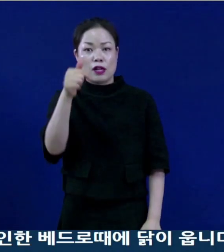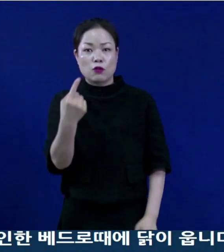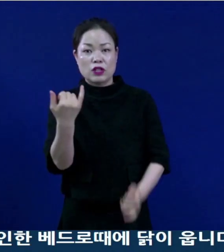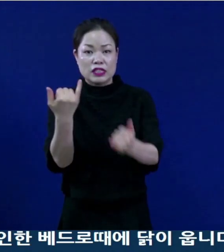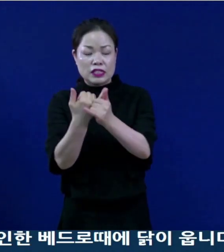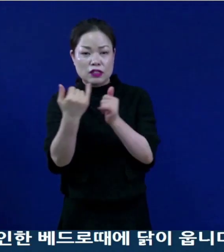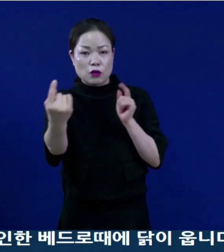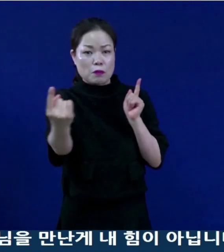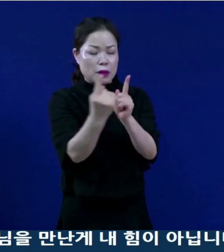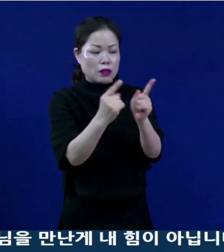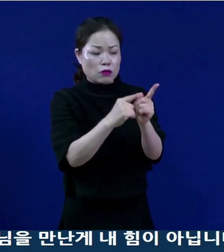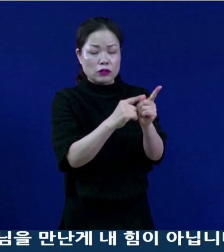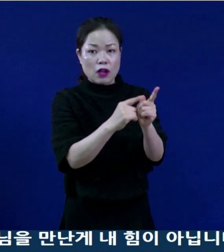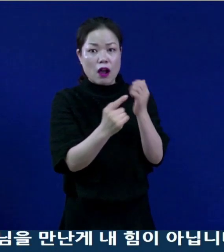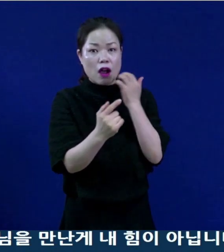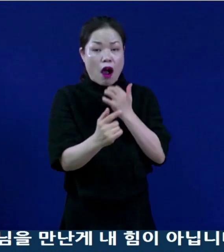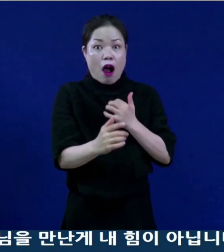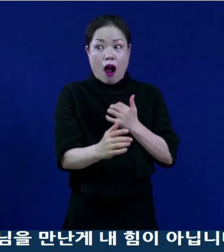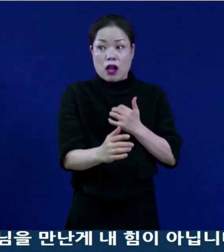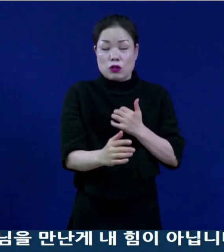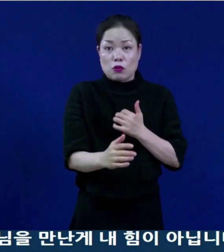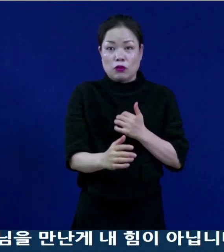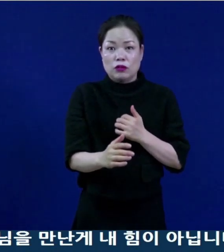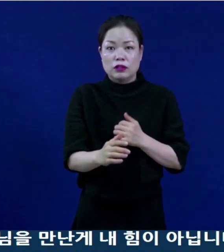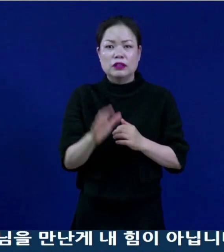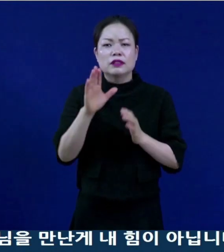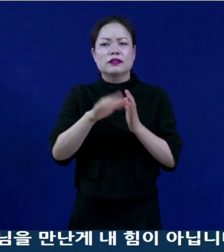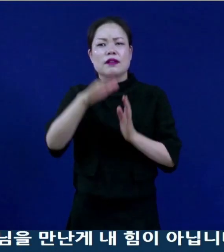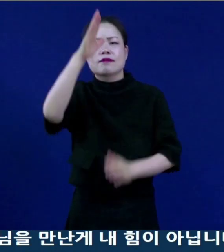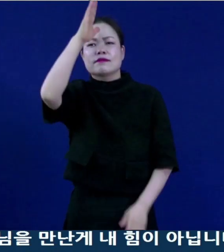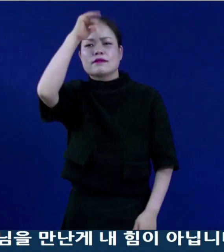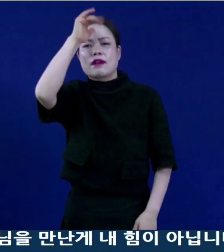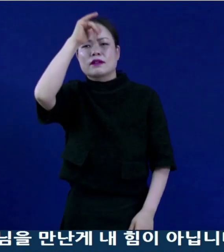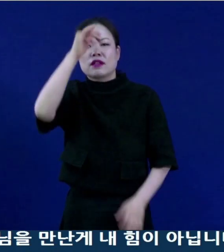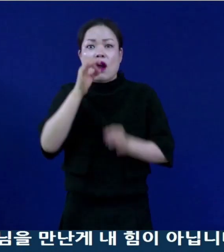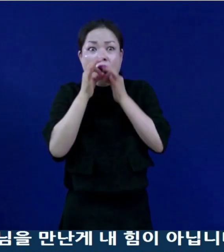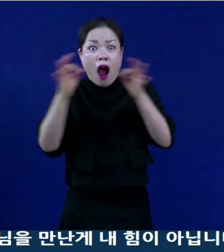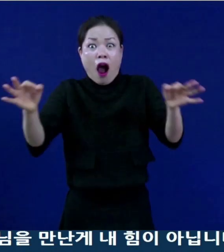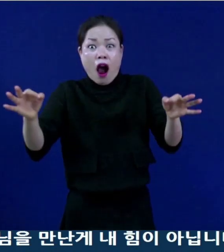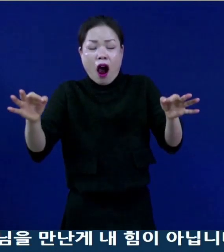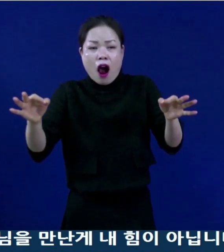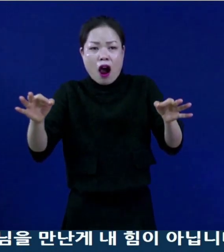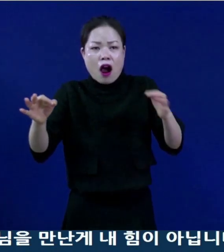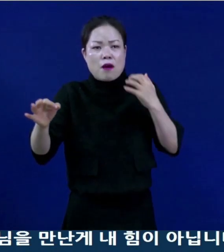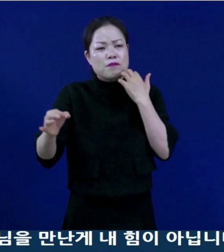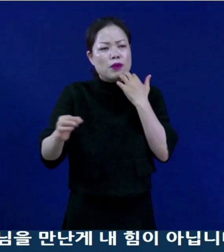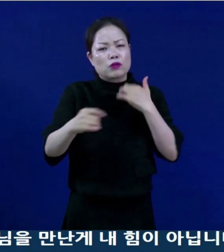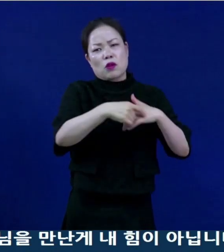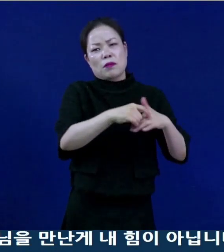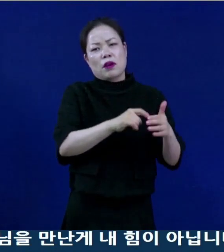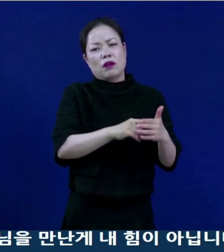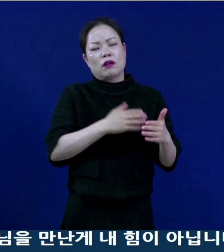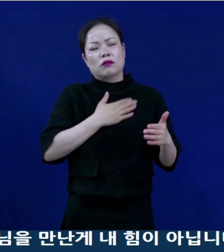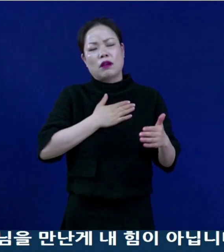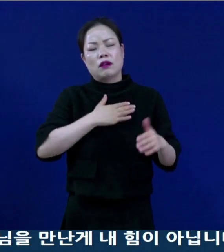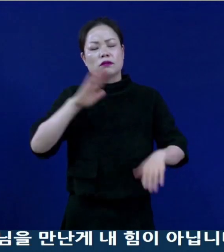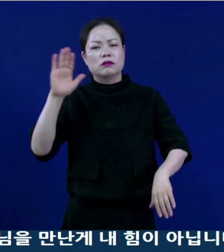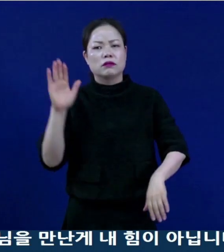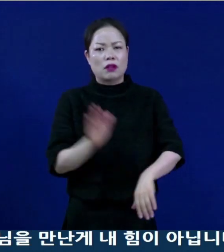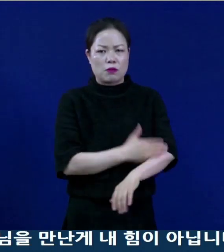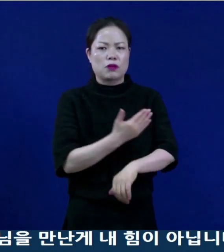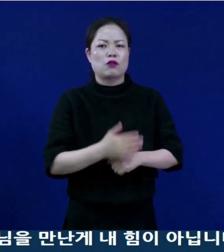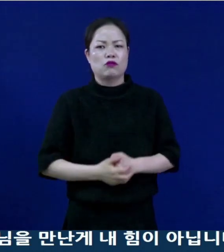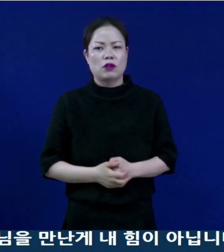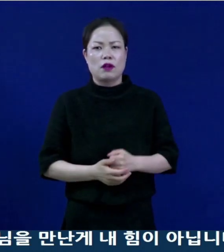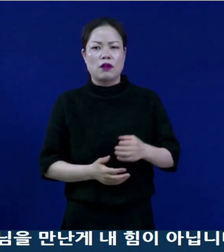베드로가 아이고 한 거죠. 이때 닭이 울으니까 베드로의 마음이 정말 내가 잘못했구나